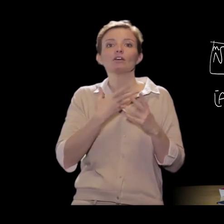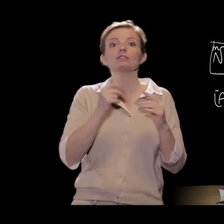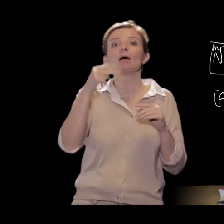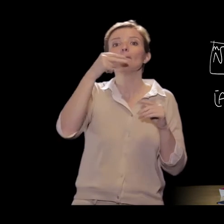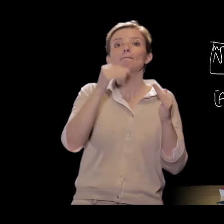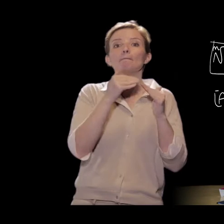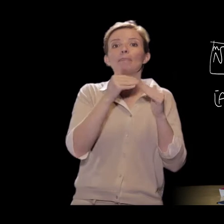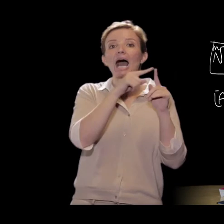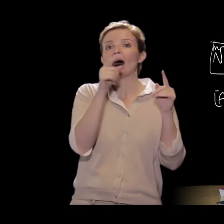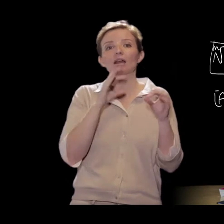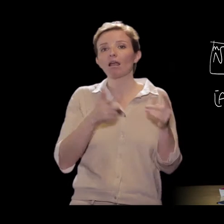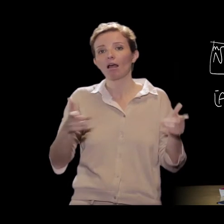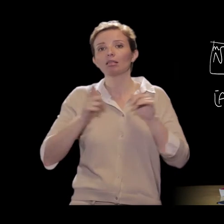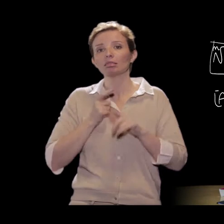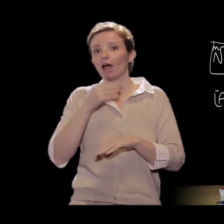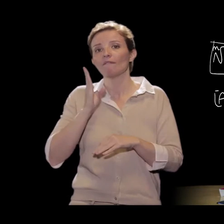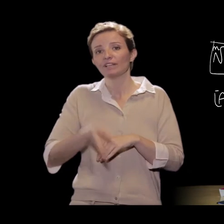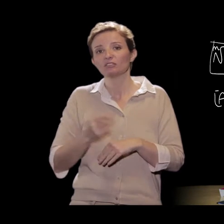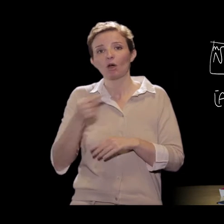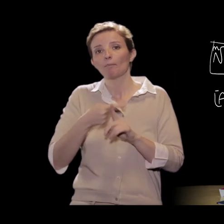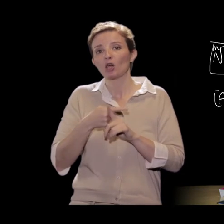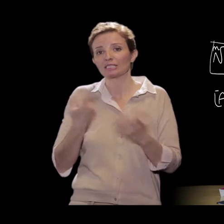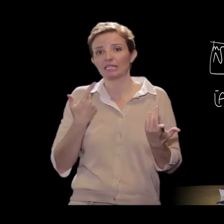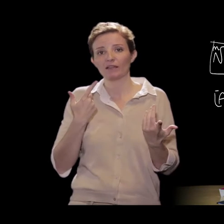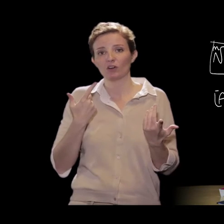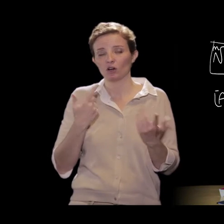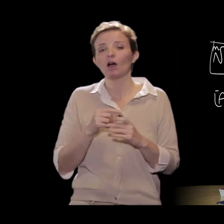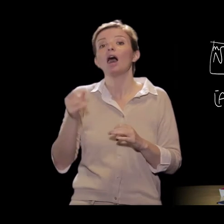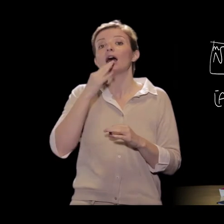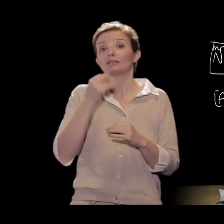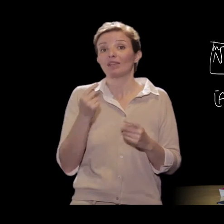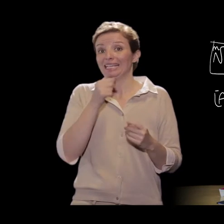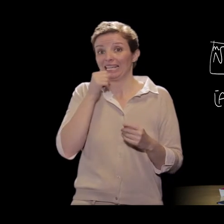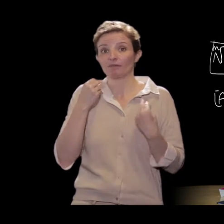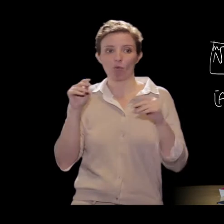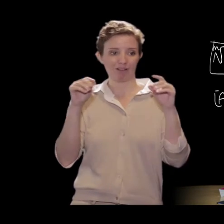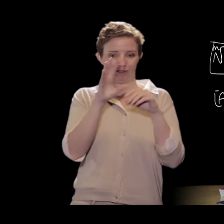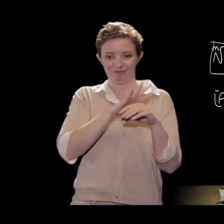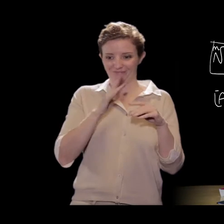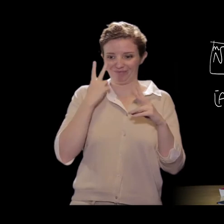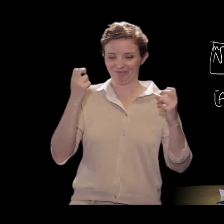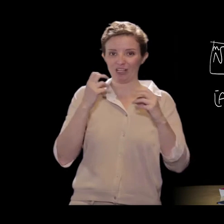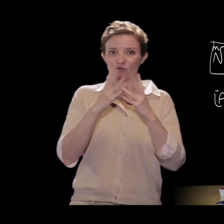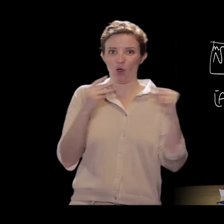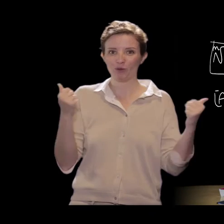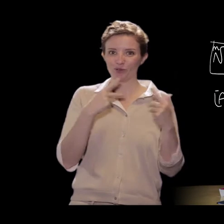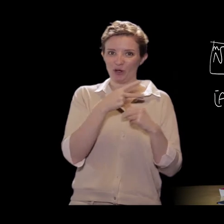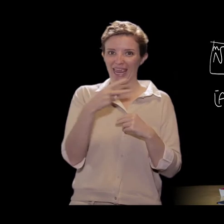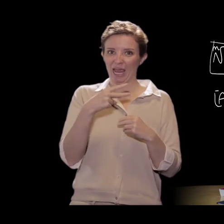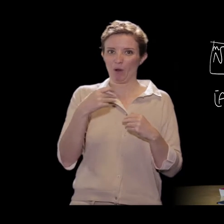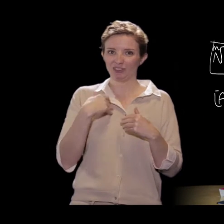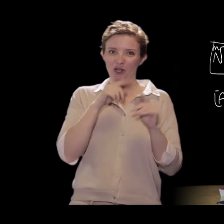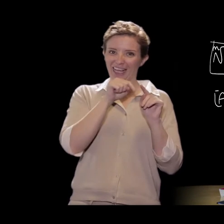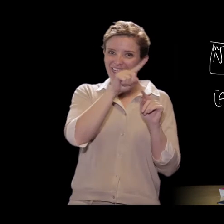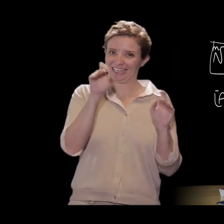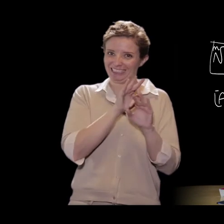evidentemente restituisce sempre un segno positivo Quindi è necessario una volta che abbiamo trovato le nostre soluzioni della equazione dove abbiamo eliminato il